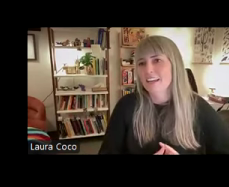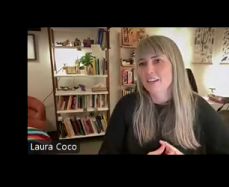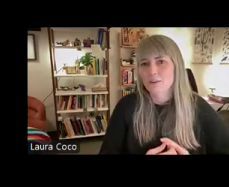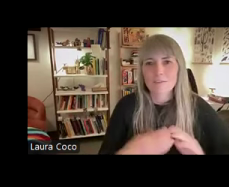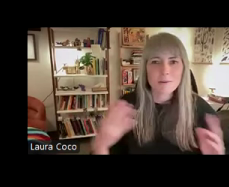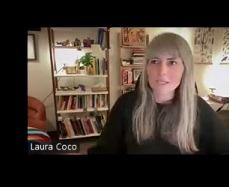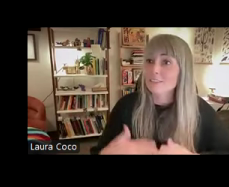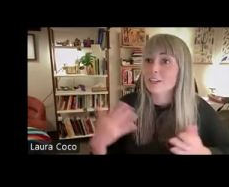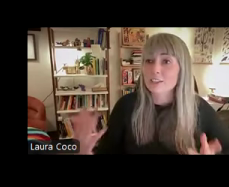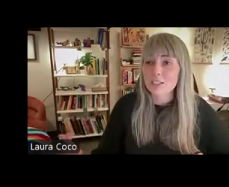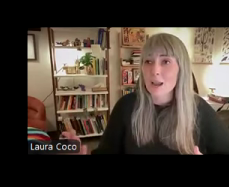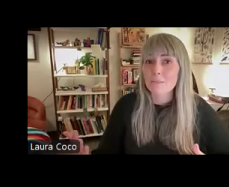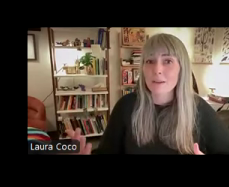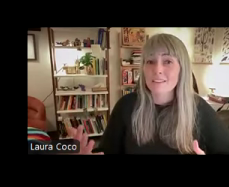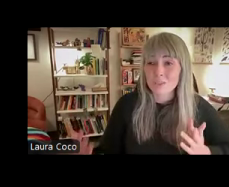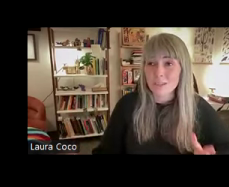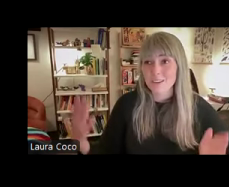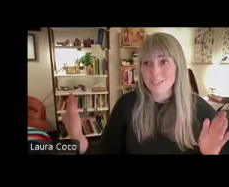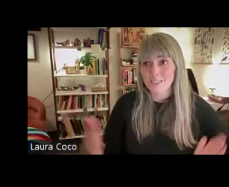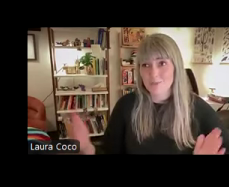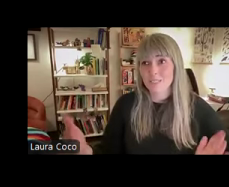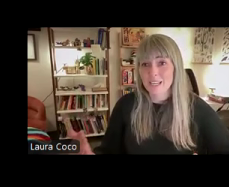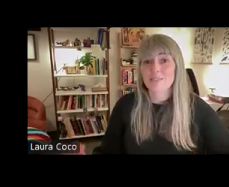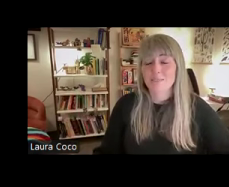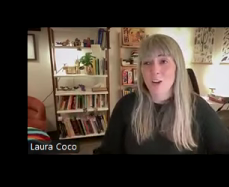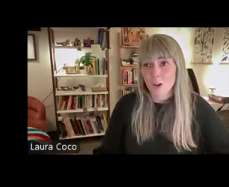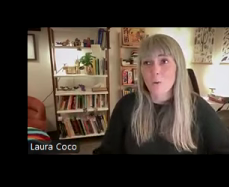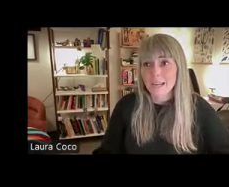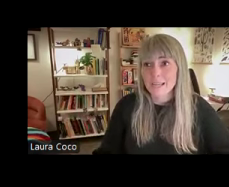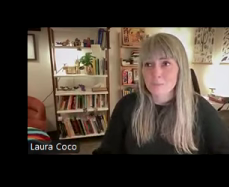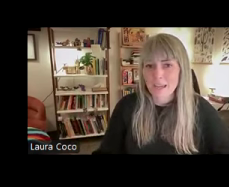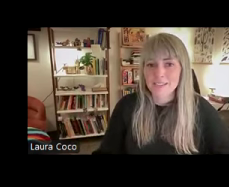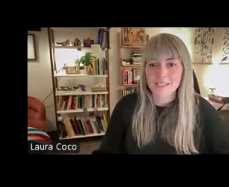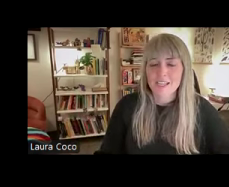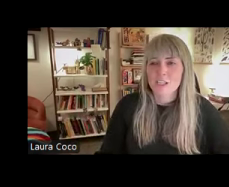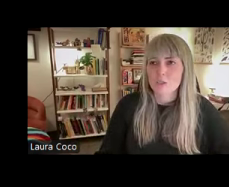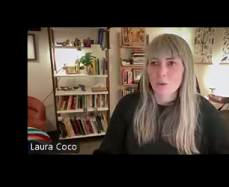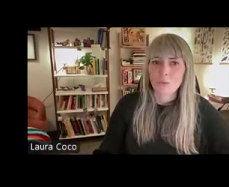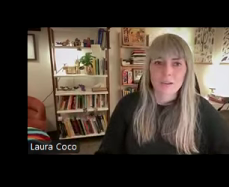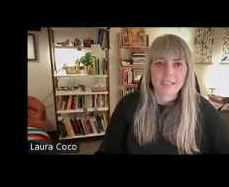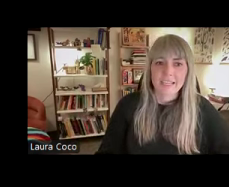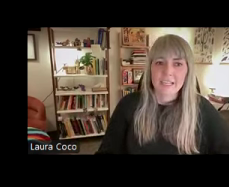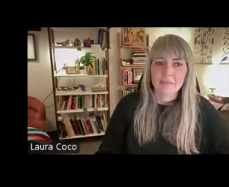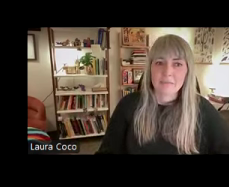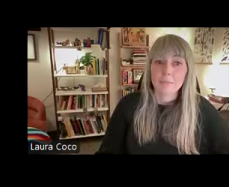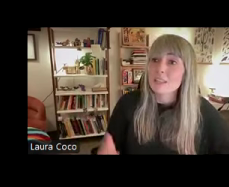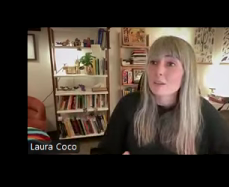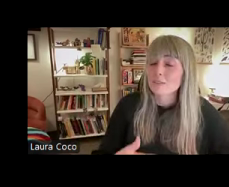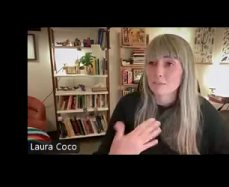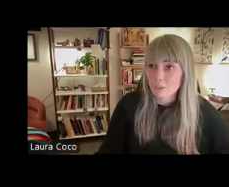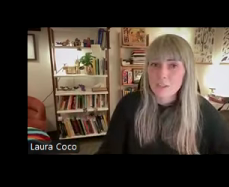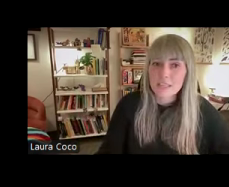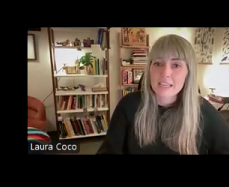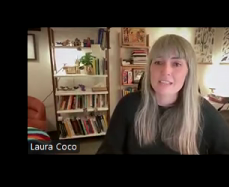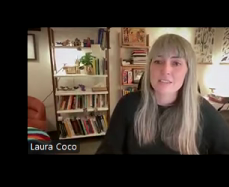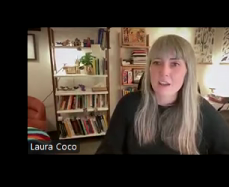había everyone was rifas, having había a una good van, time, but todos to do a estaban hearing test, you really divirtiendo, need y para hacer una quiet prueba auditiva space. necesitas un So, espacio en but silencio.